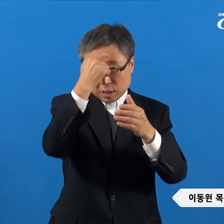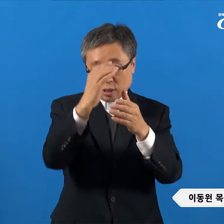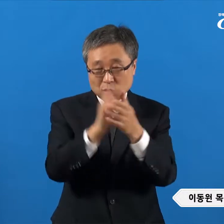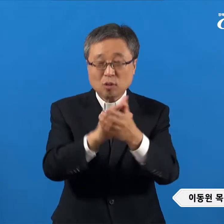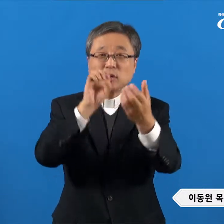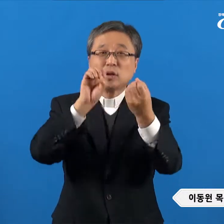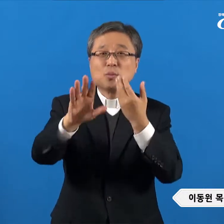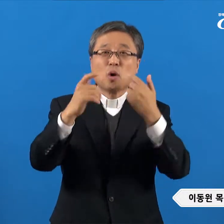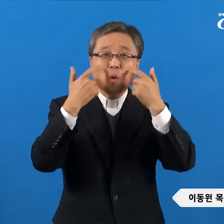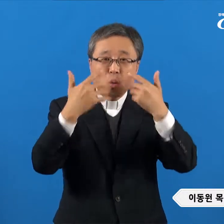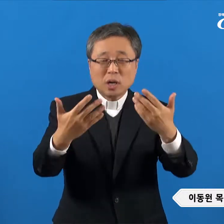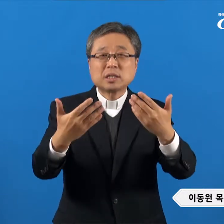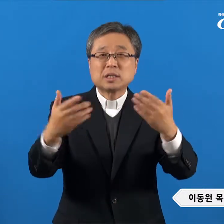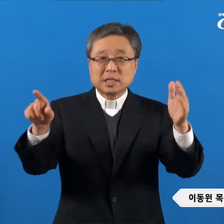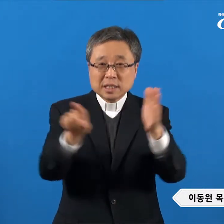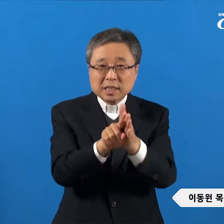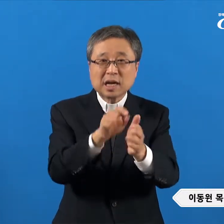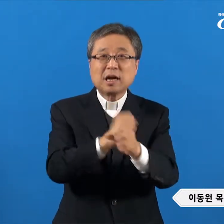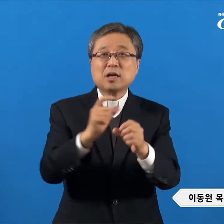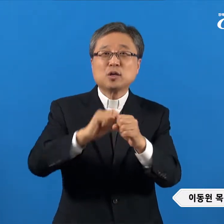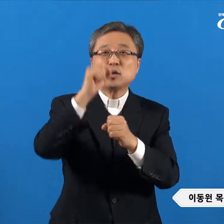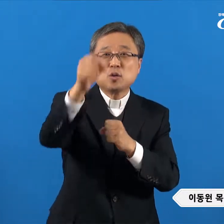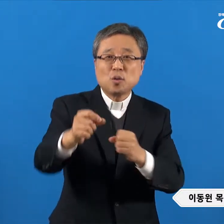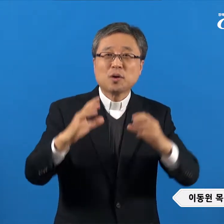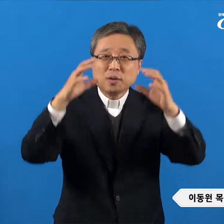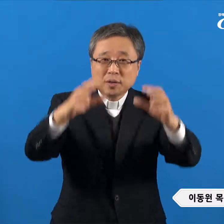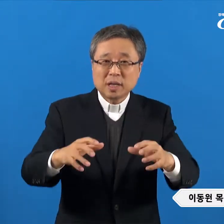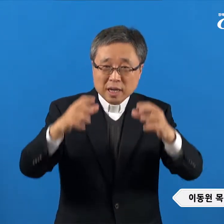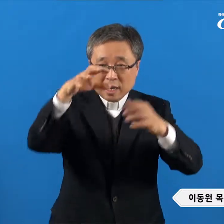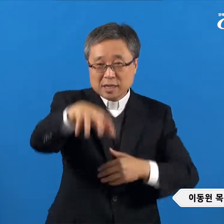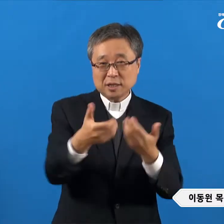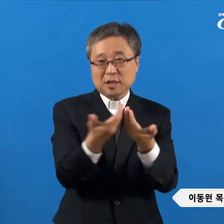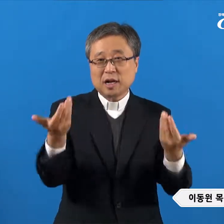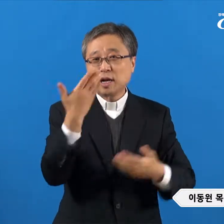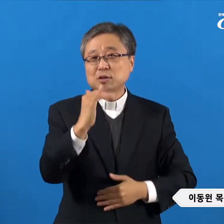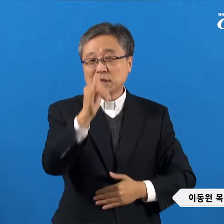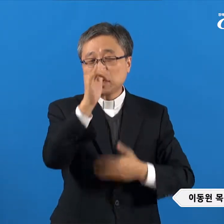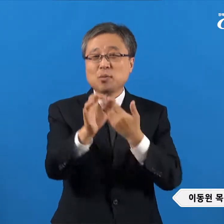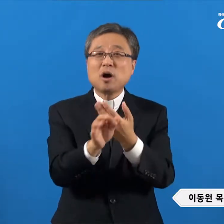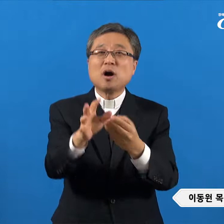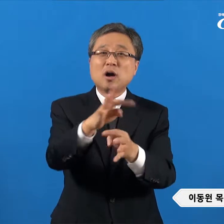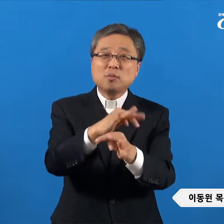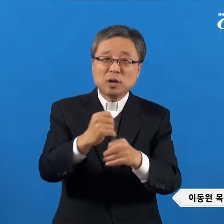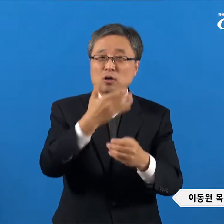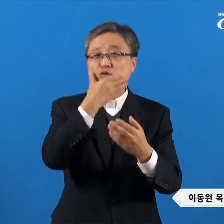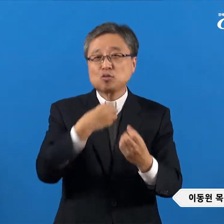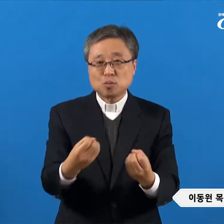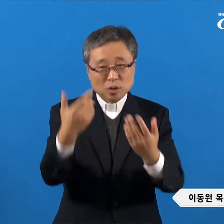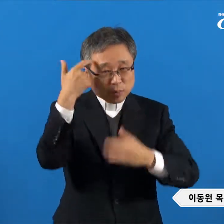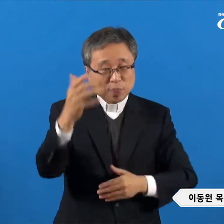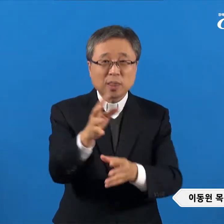확신하고 그리고 저 영원한 나라를 향해서 떠나갈 수가 있다는 것, 이것은 얼마나 축복이며 얼마나